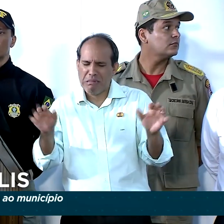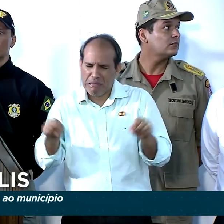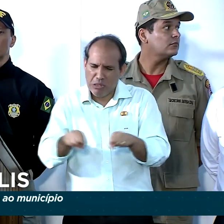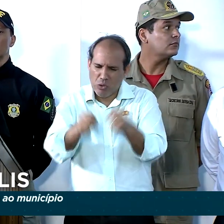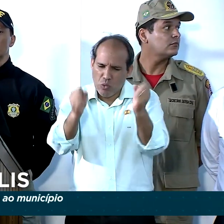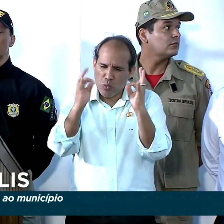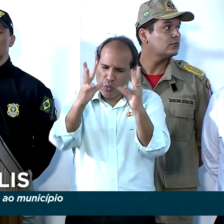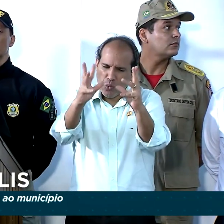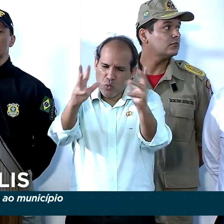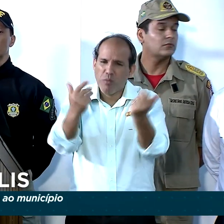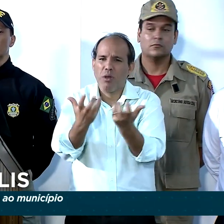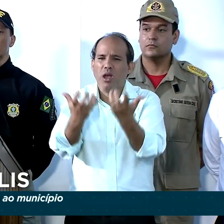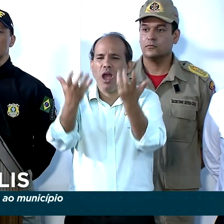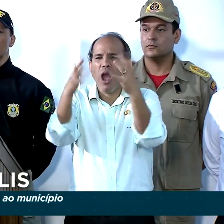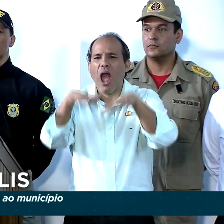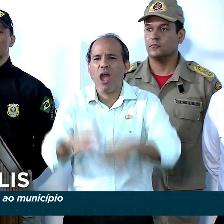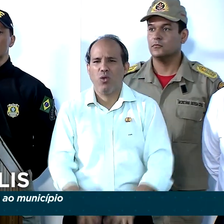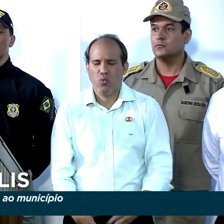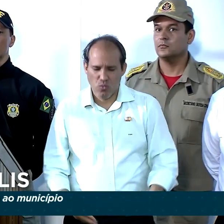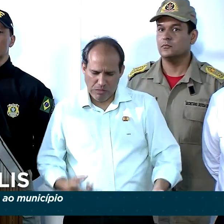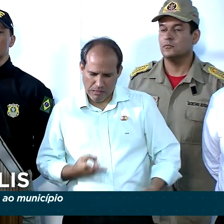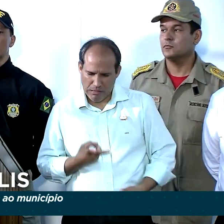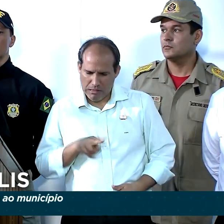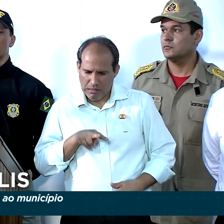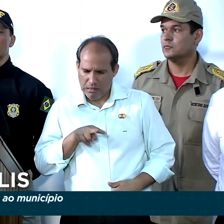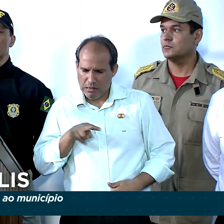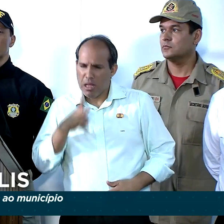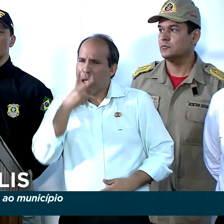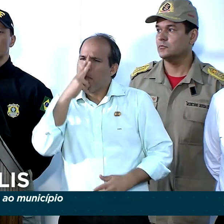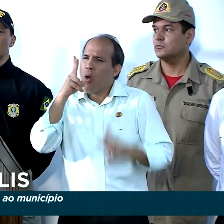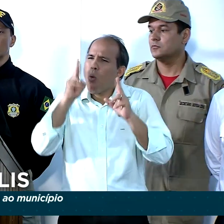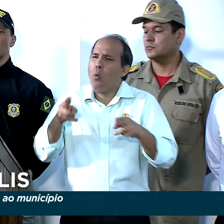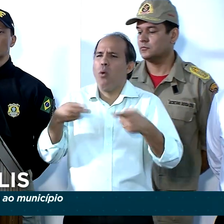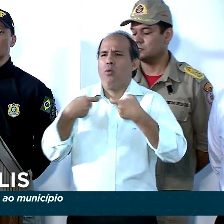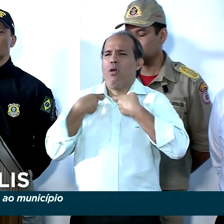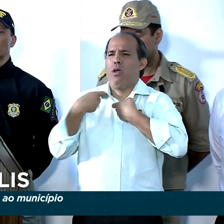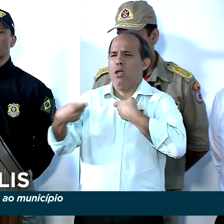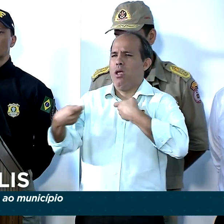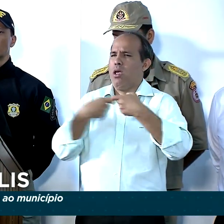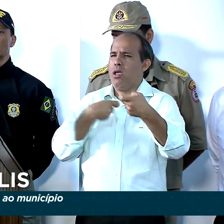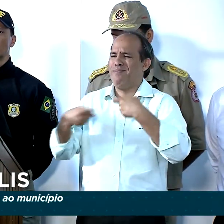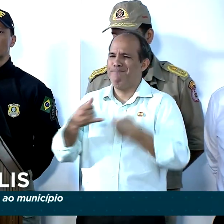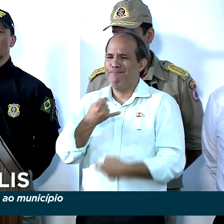pela erosão. Então, uma imagem quase que de guerra. É lamentável.